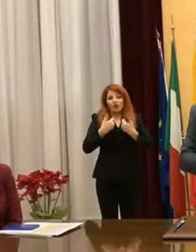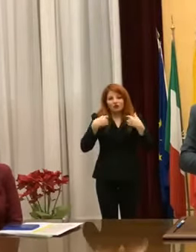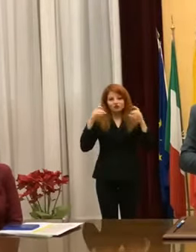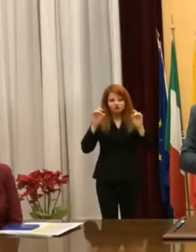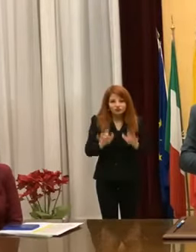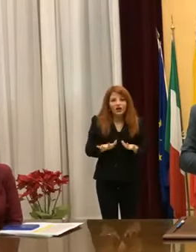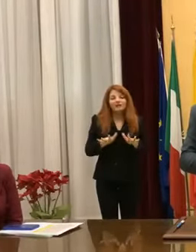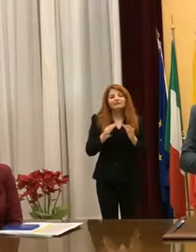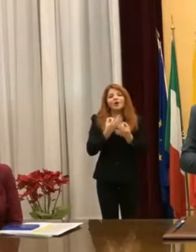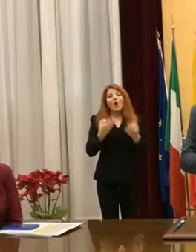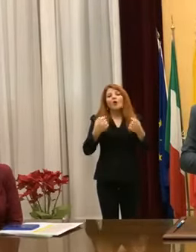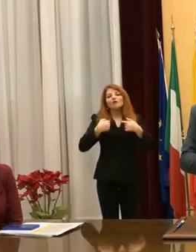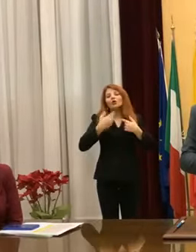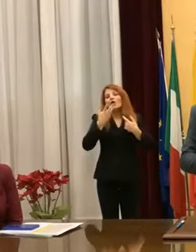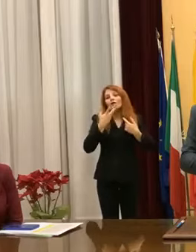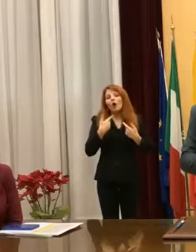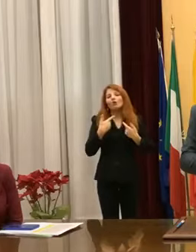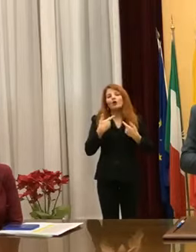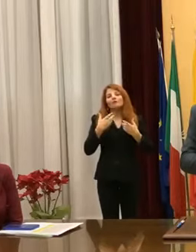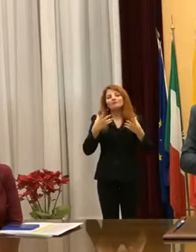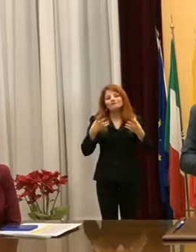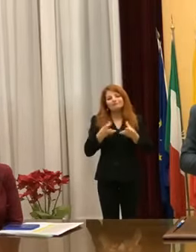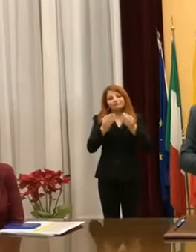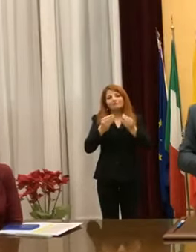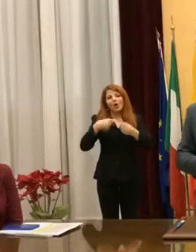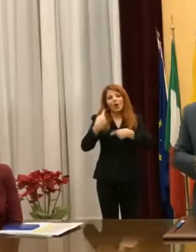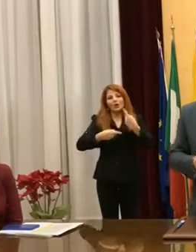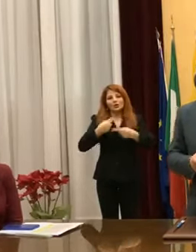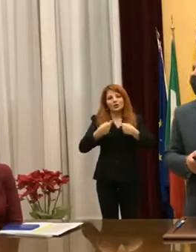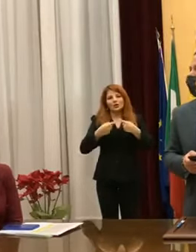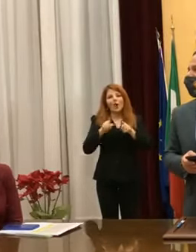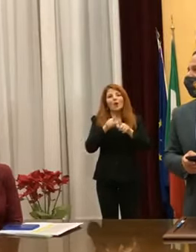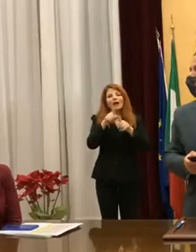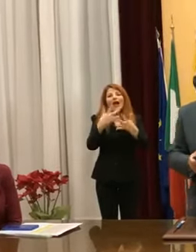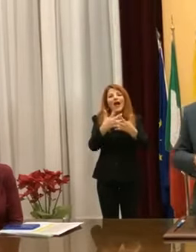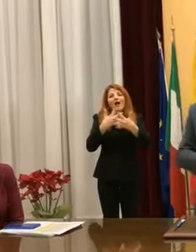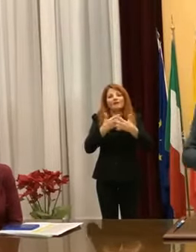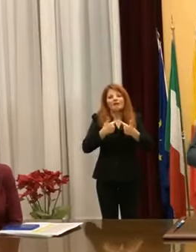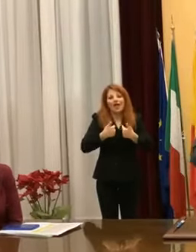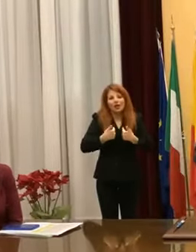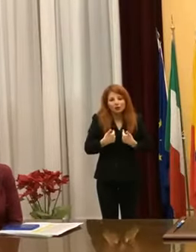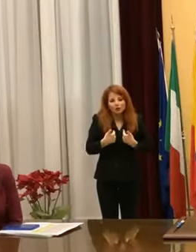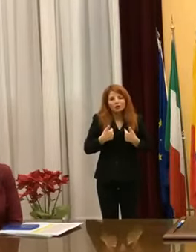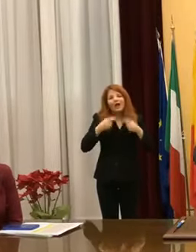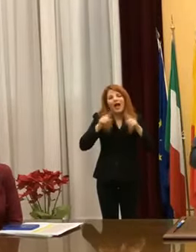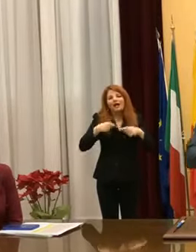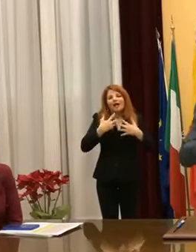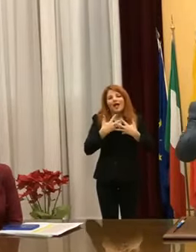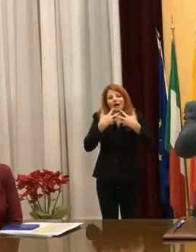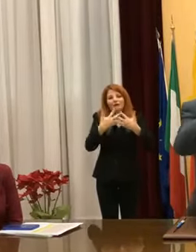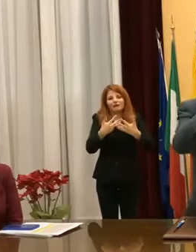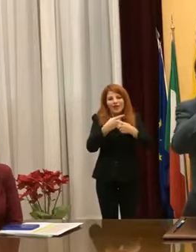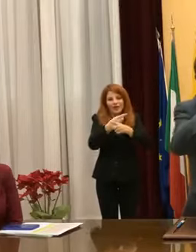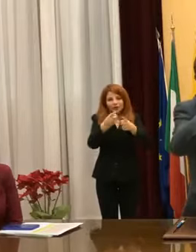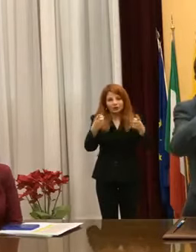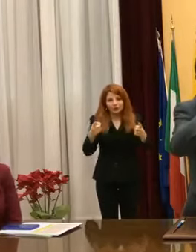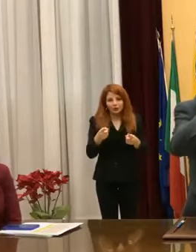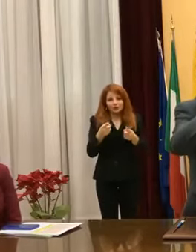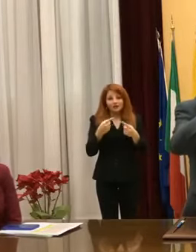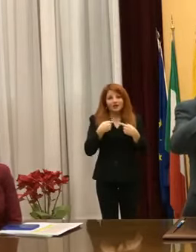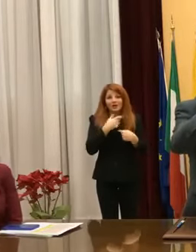che io ho voluto ricambiare l'affetto che avete dato al sindaco De Luca, sindaco del